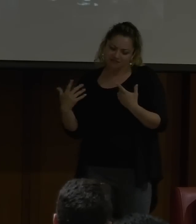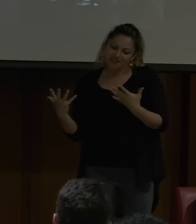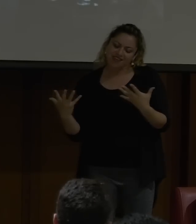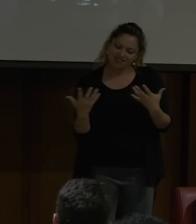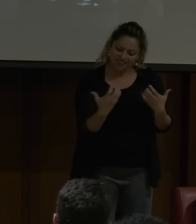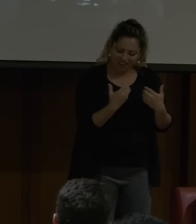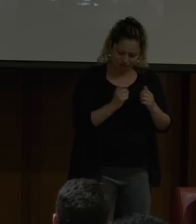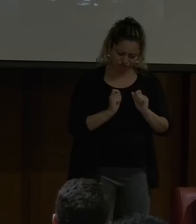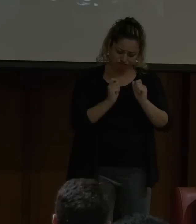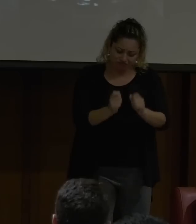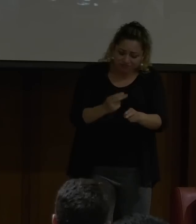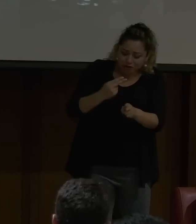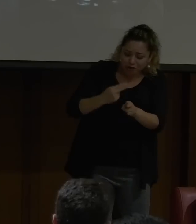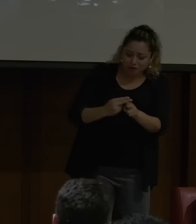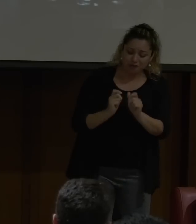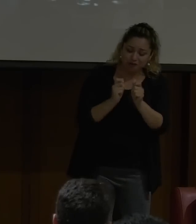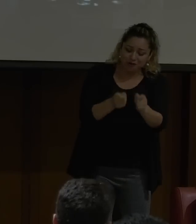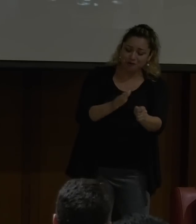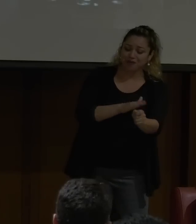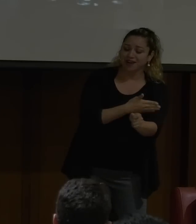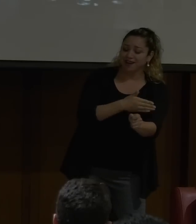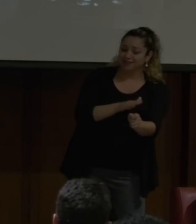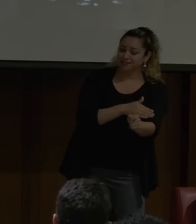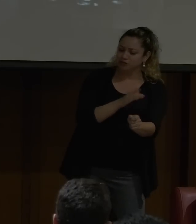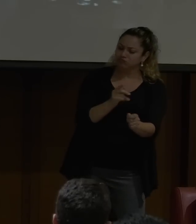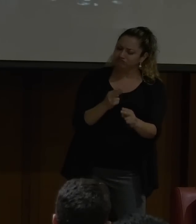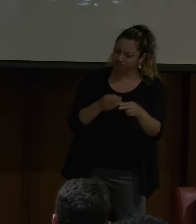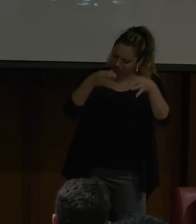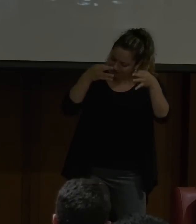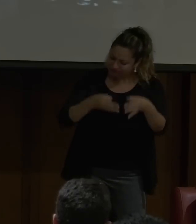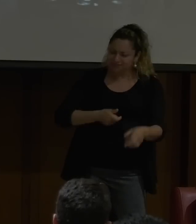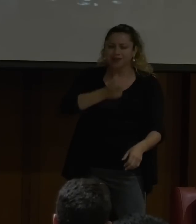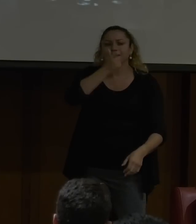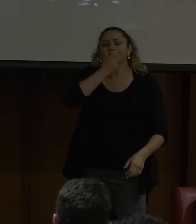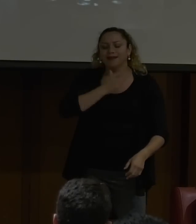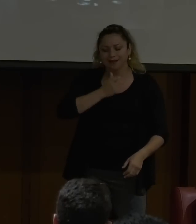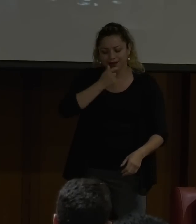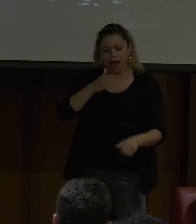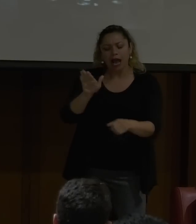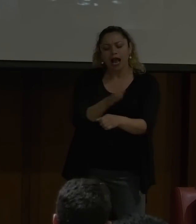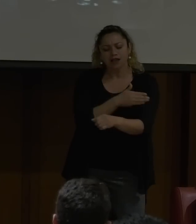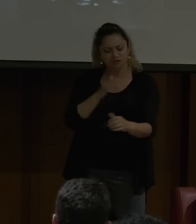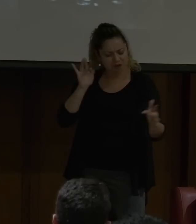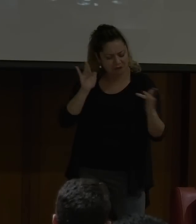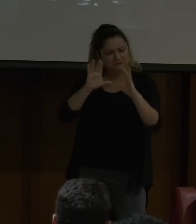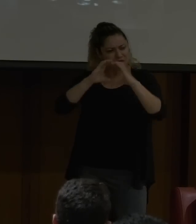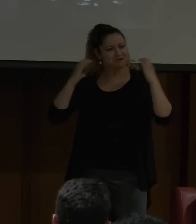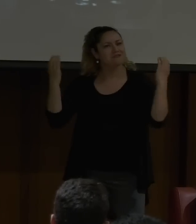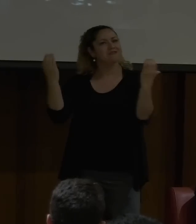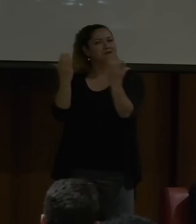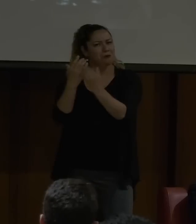ponerle un nombre, y yo diría que se llame Leandro Díaz, el cantor del universo, porque